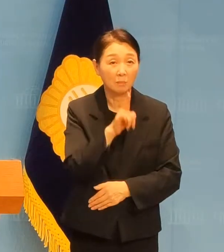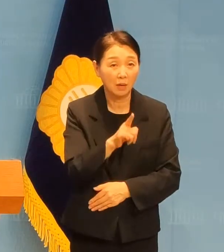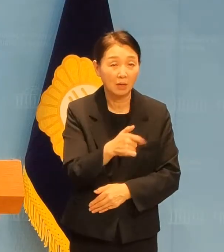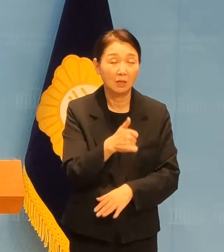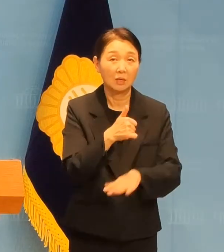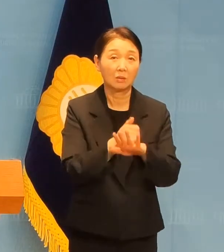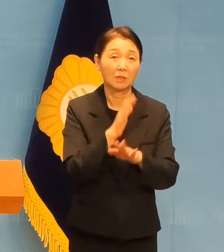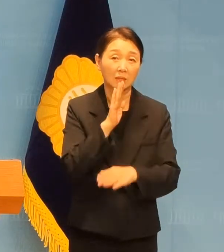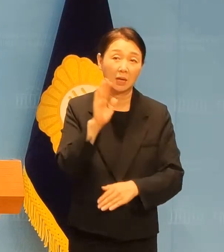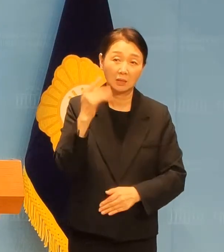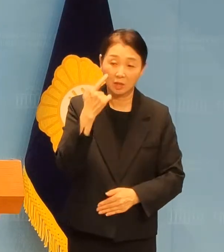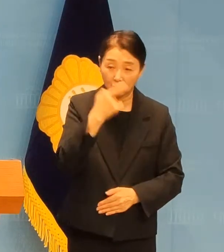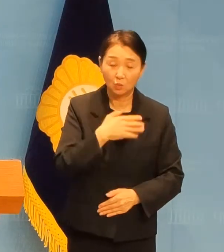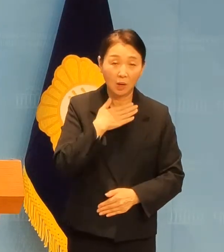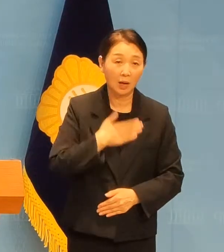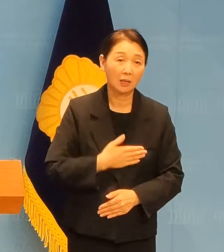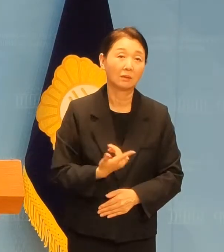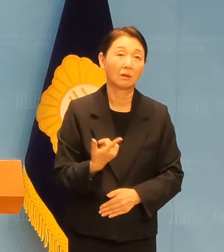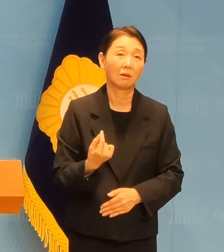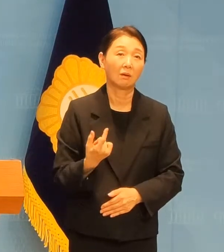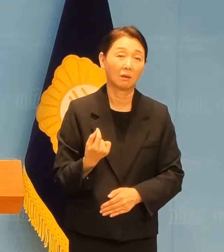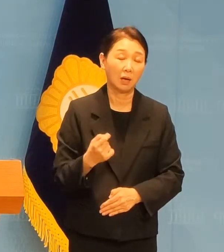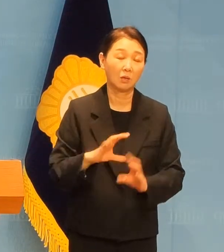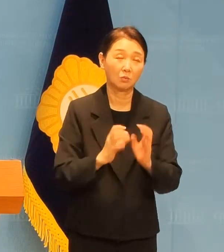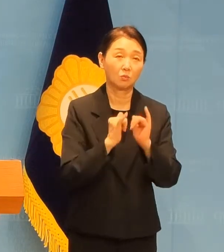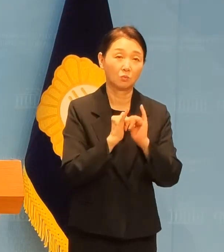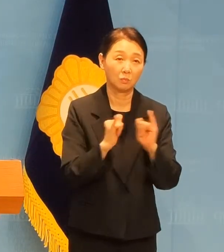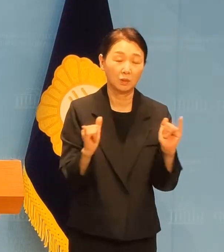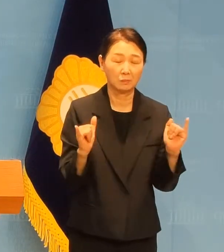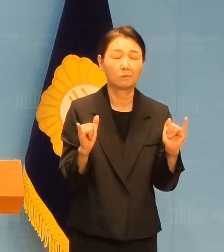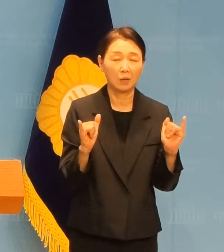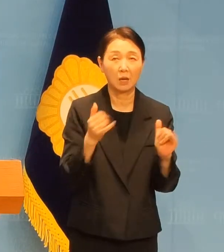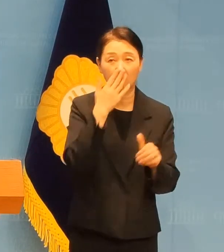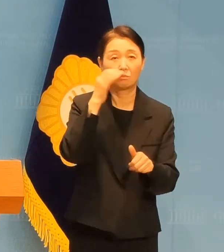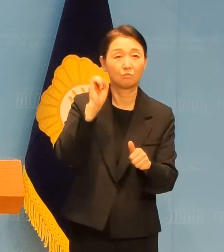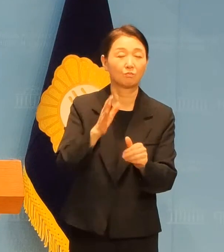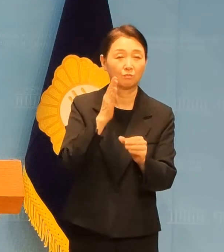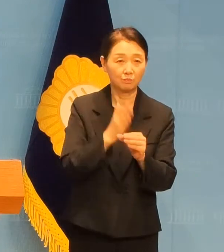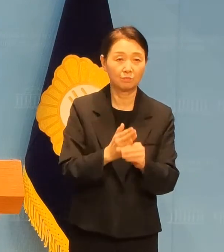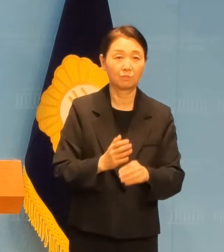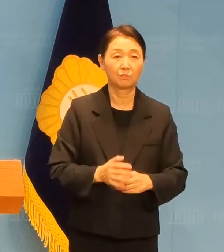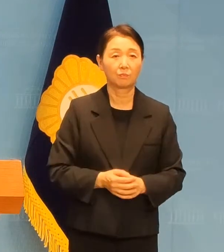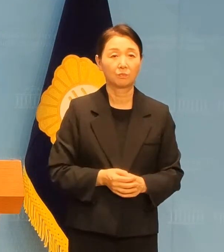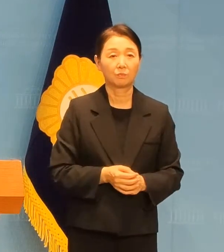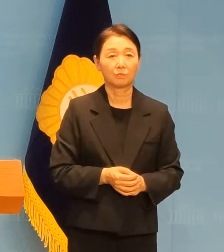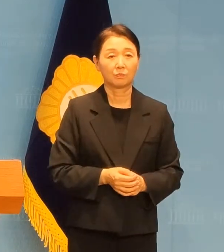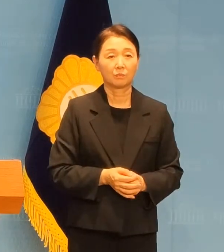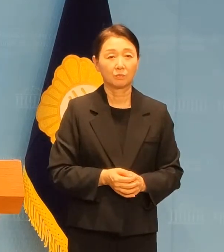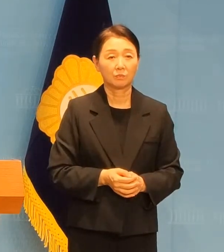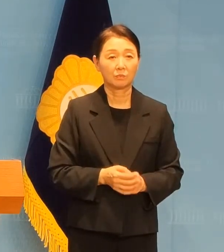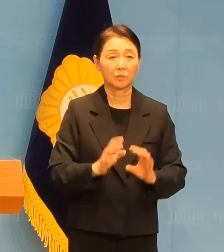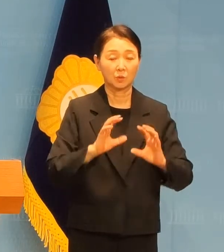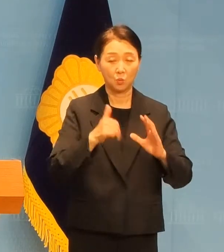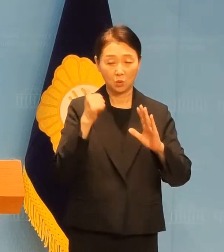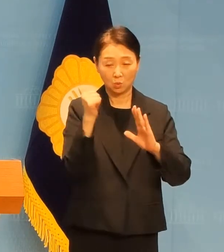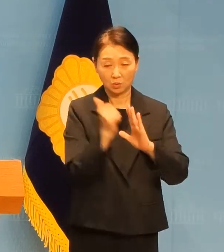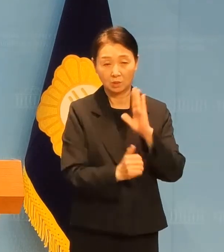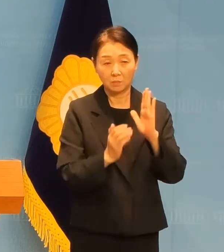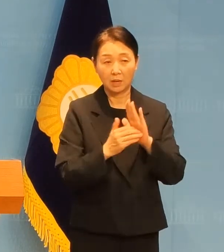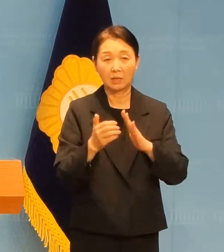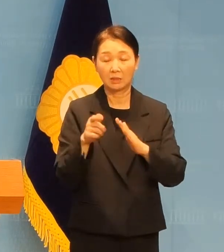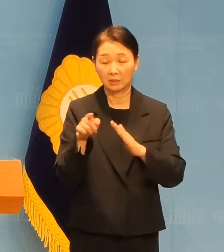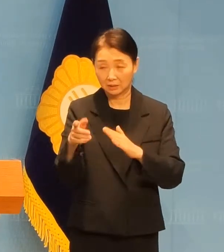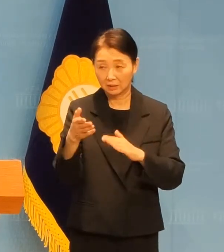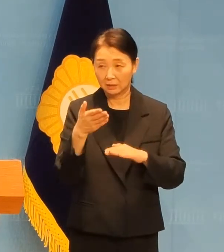진짜 잘된 줄 알더라라며 국민을 기만하고 있습니다. 외교 실패를 남 탓으로